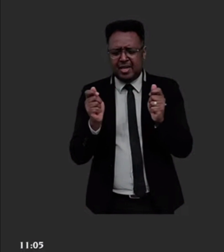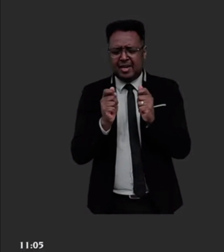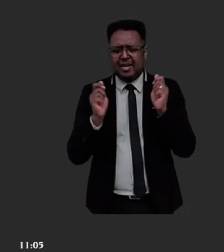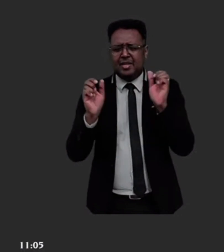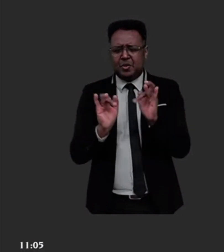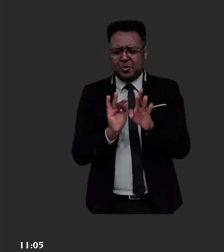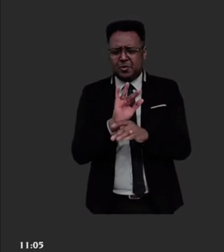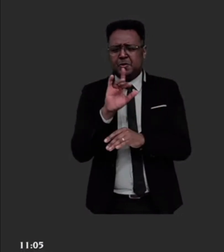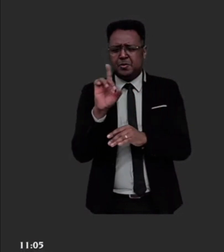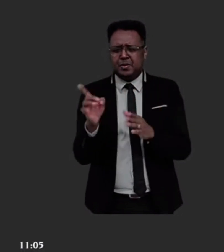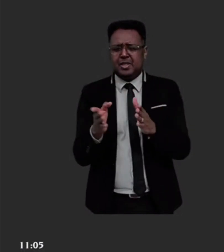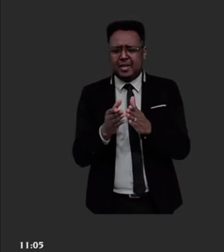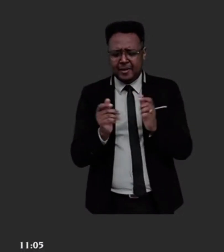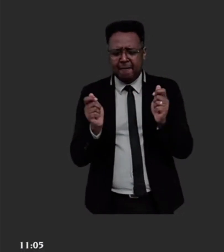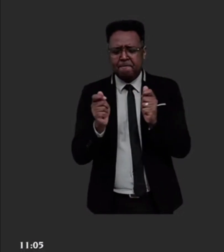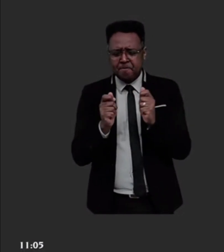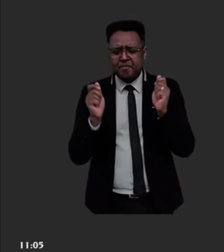santo Tu és, Senhor,